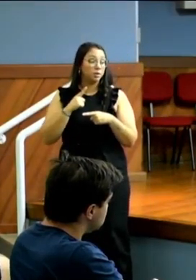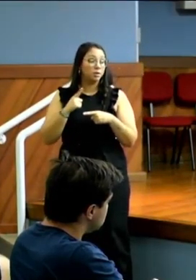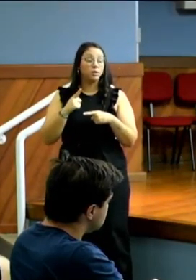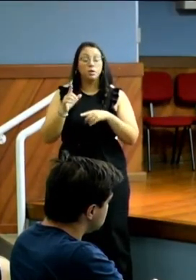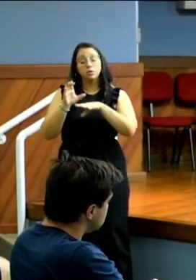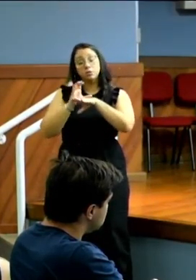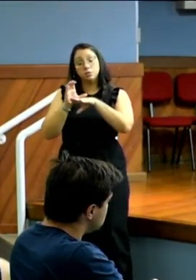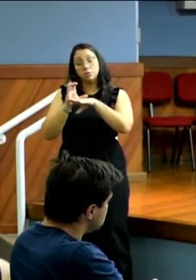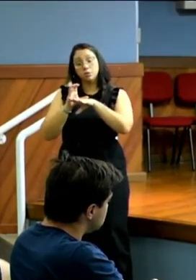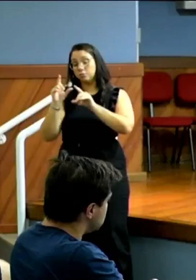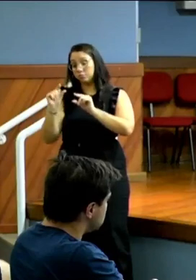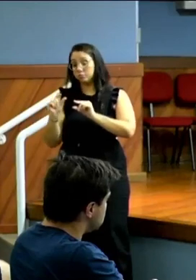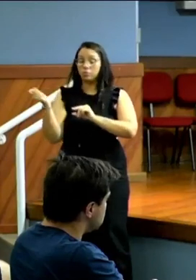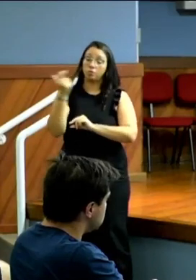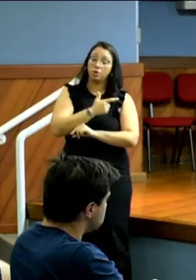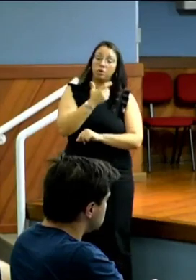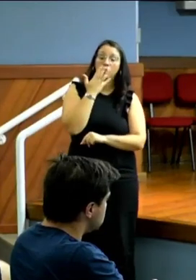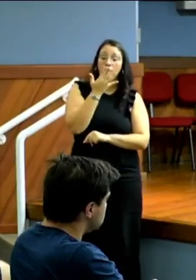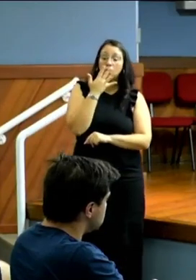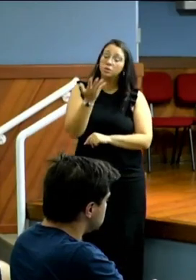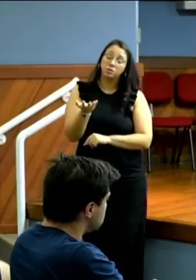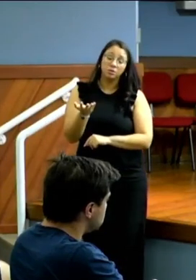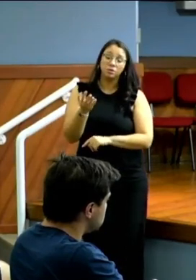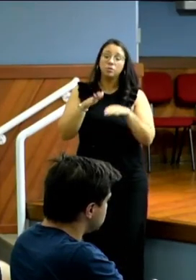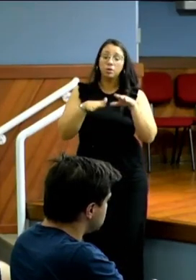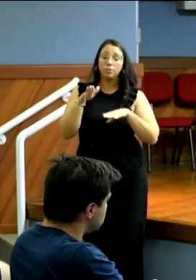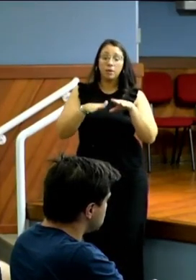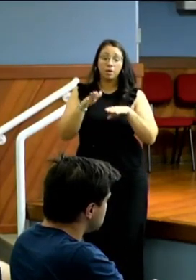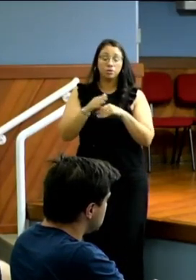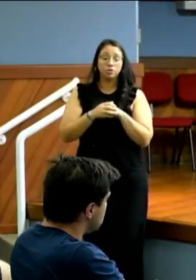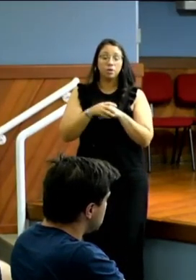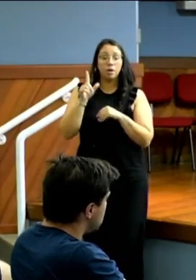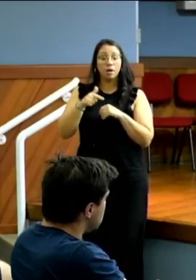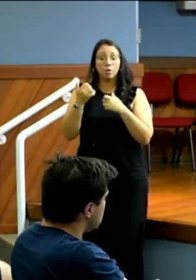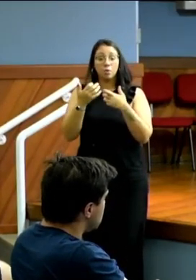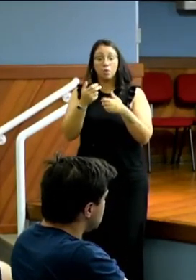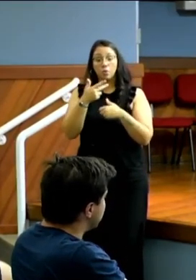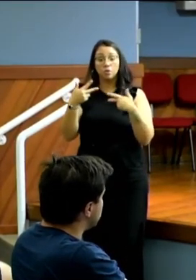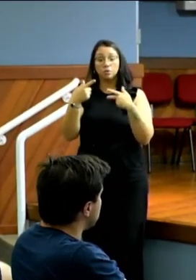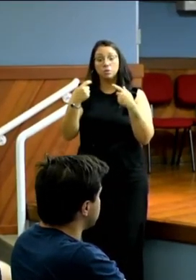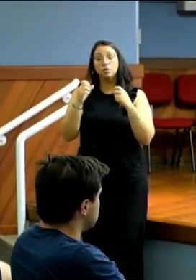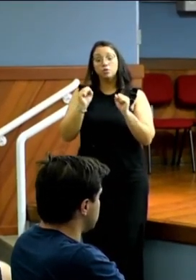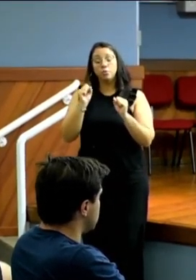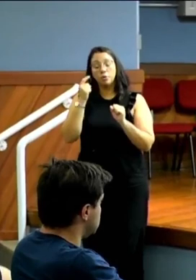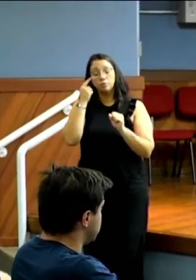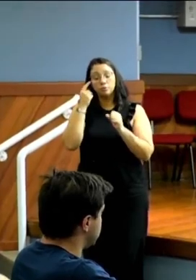escala de cinza é muito menor. Então assim, eu acho que são pontos para serem ponderados sim, Roberta.